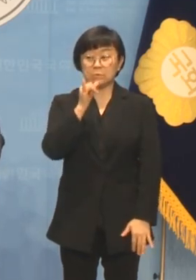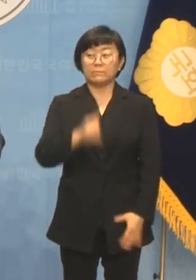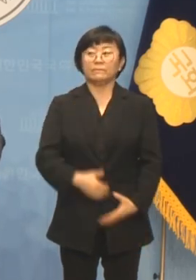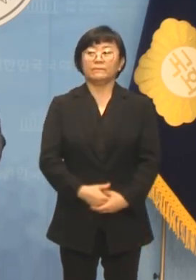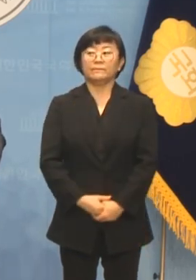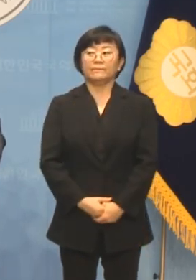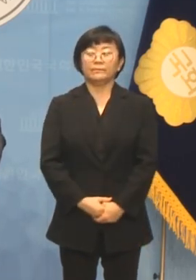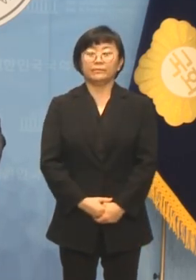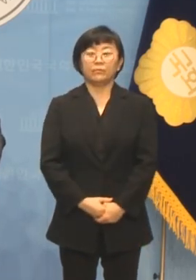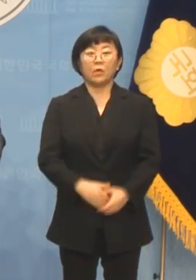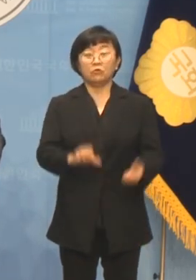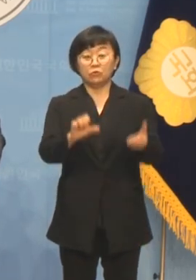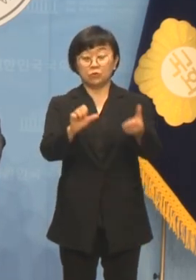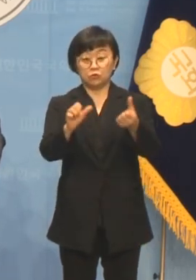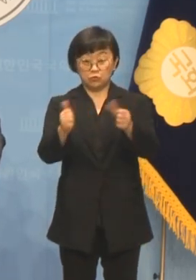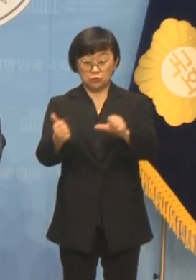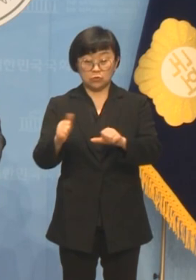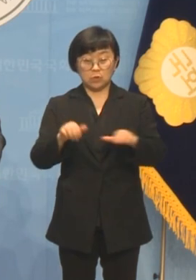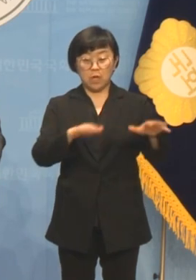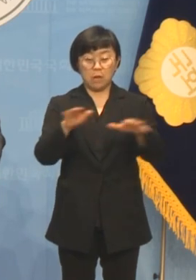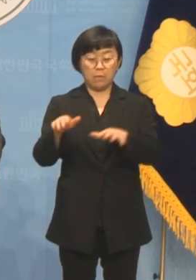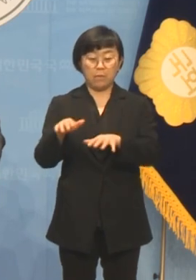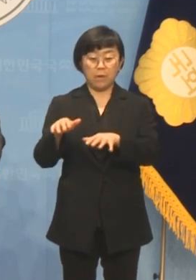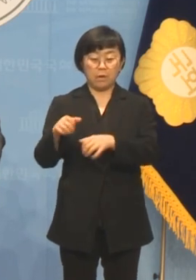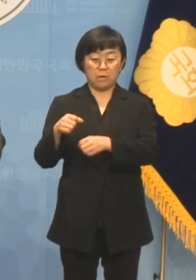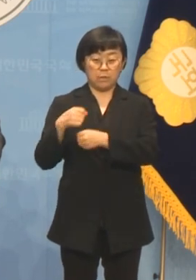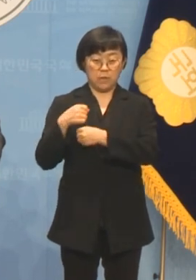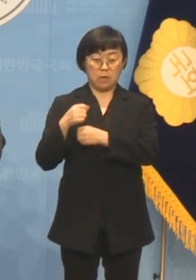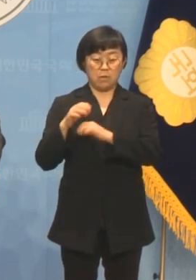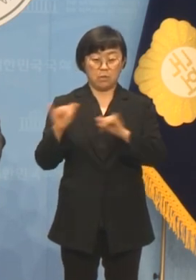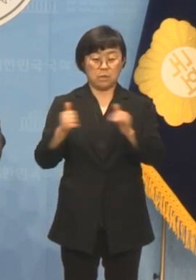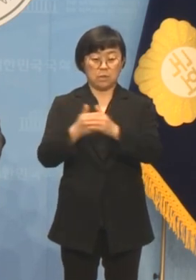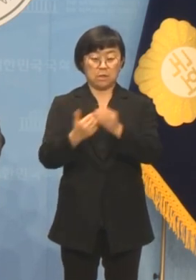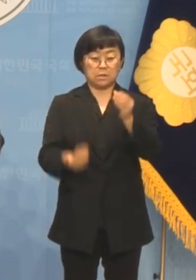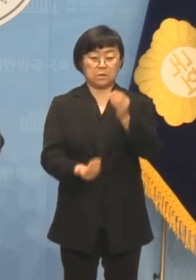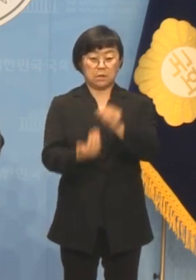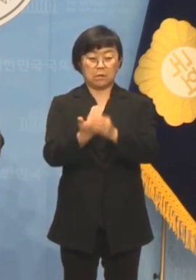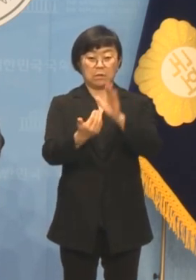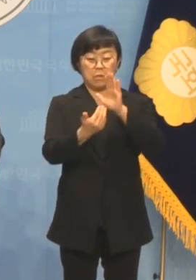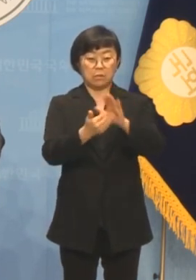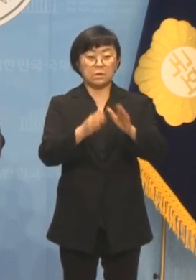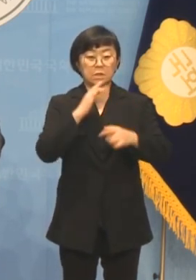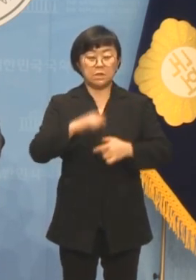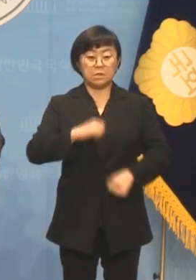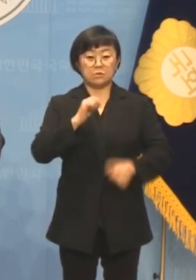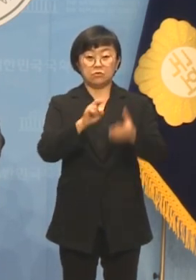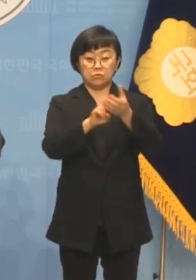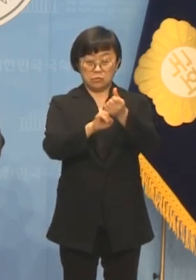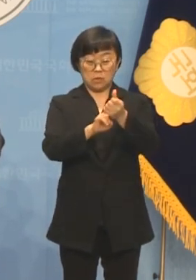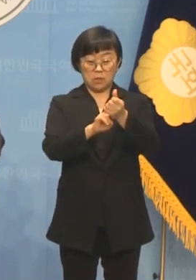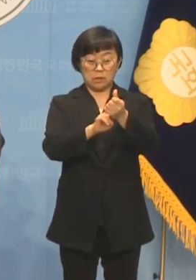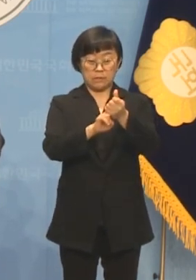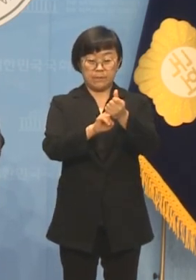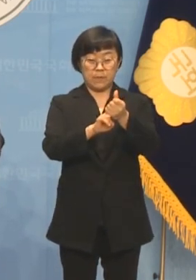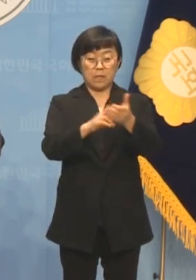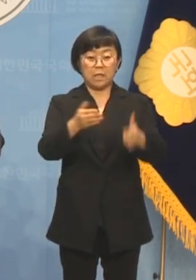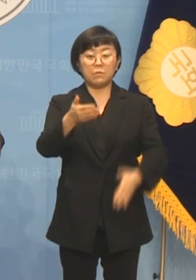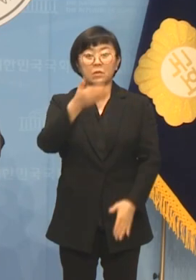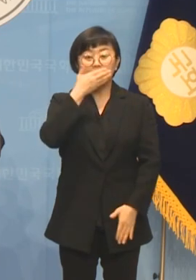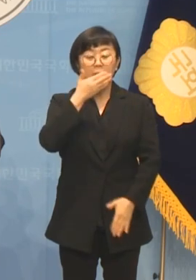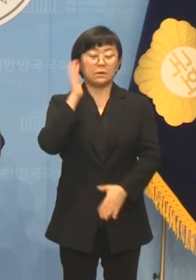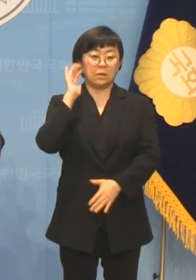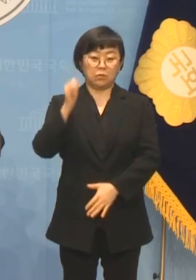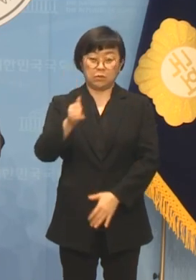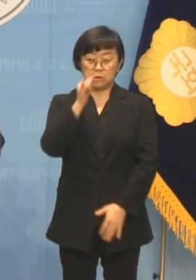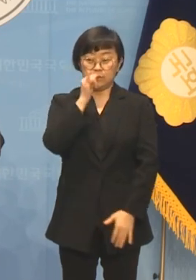있었습니다. 순직 해병대원 사건 수사를 맡고 진실을 은폐한 배후에는 입틀막 대통령이